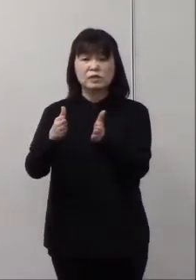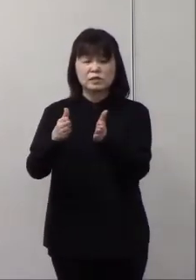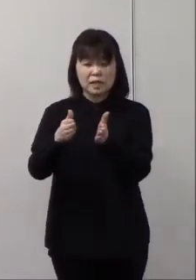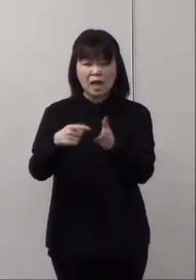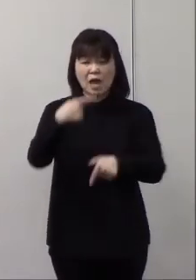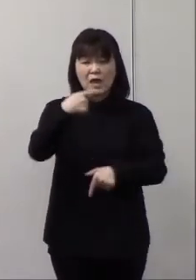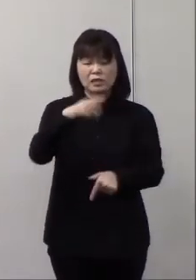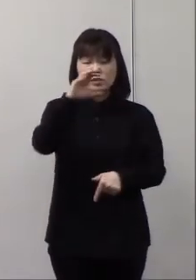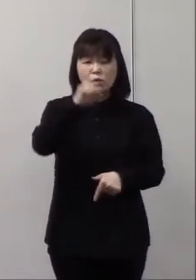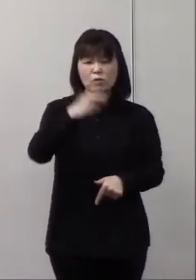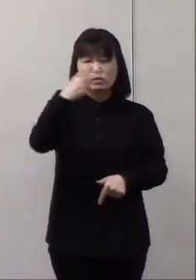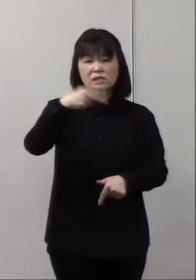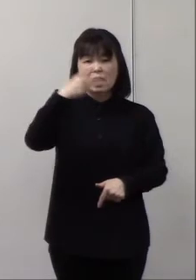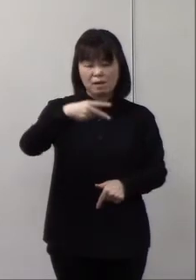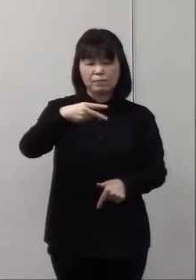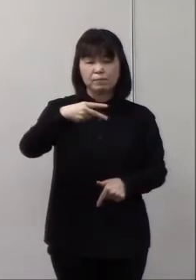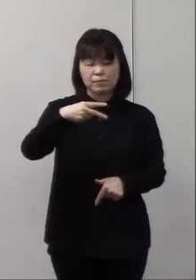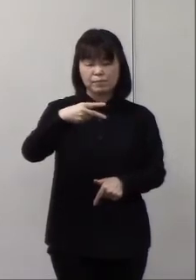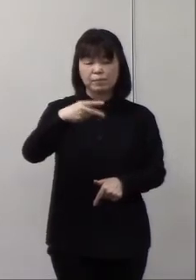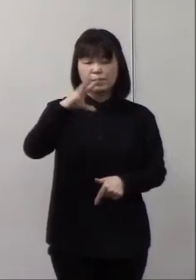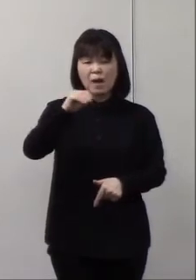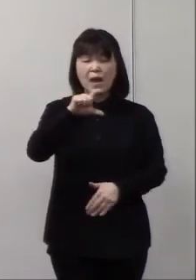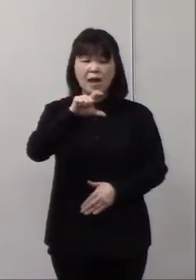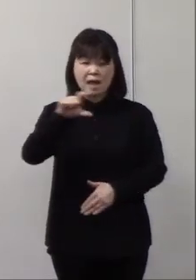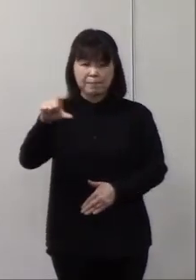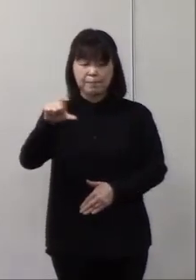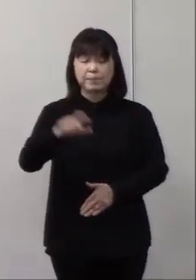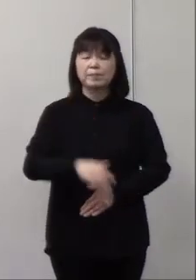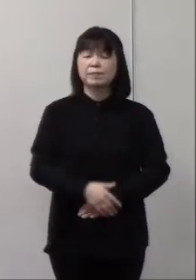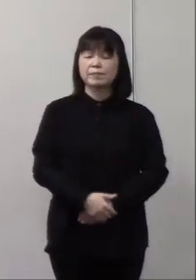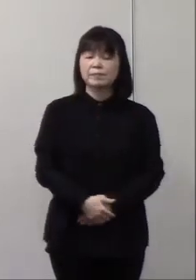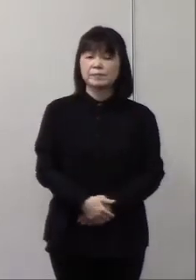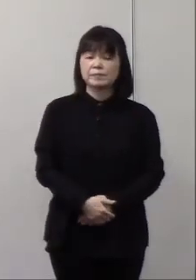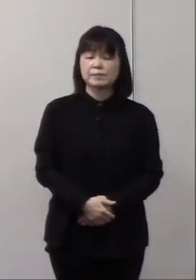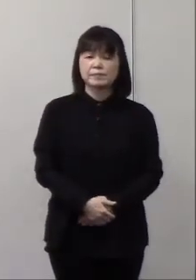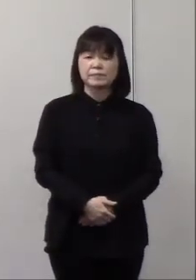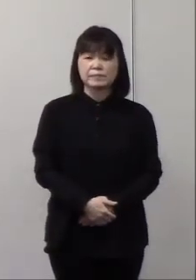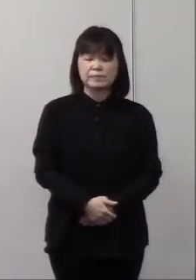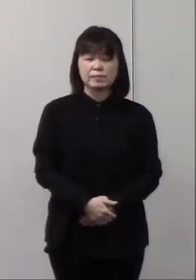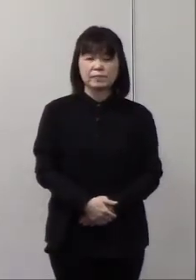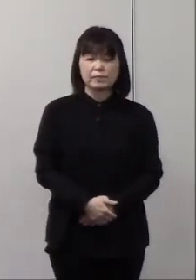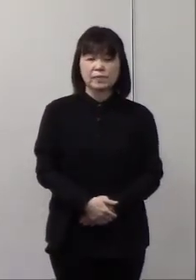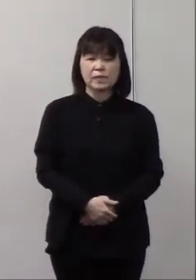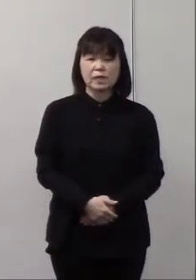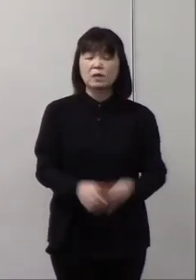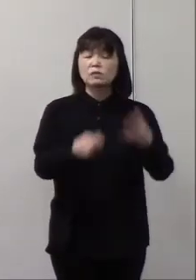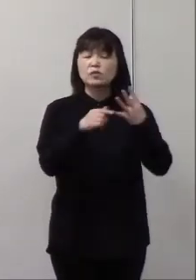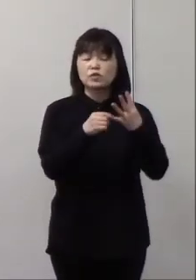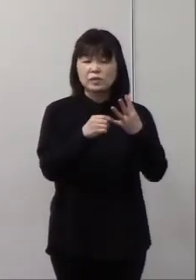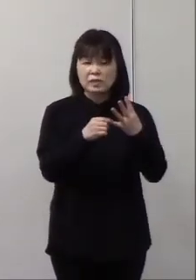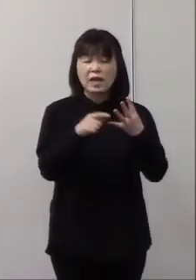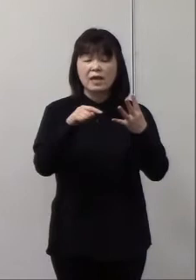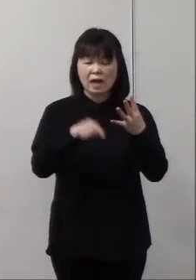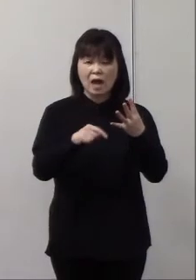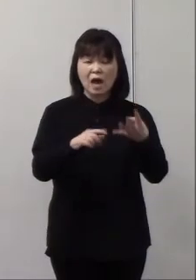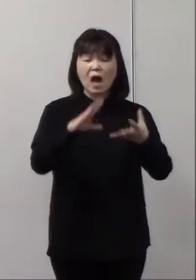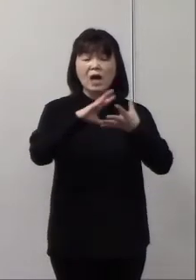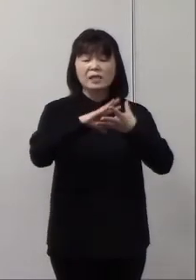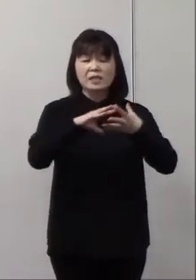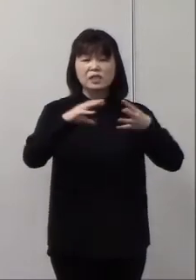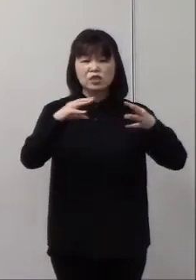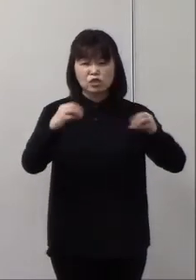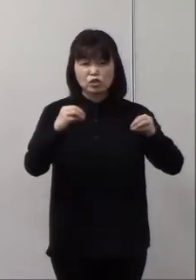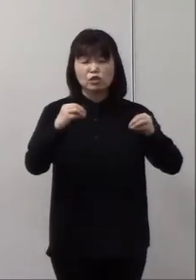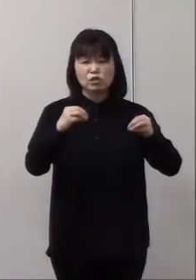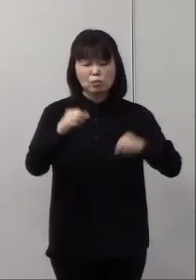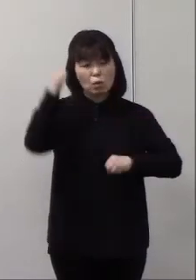万円の予算を予定しております。それから括弧5が出雲のお宿応援キャン